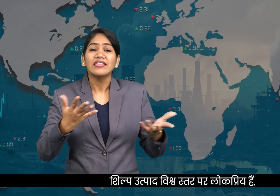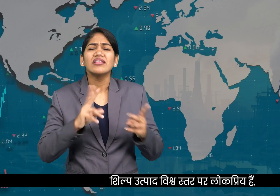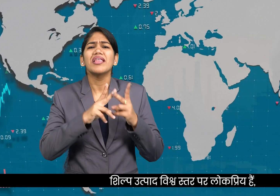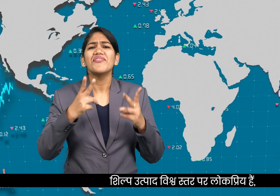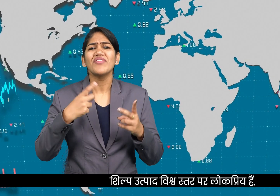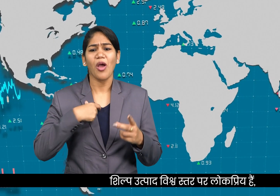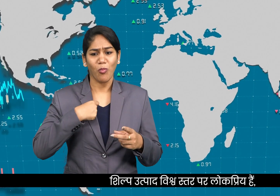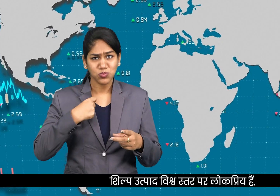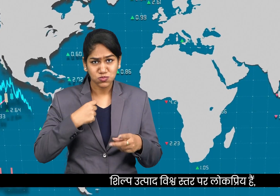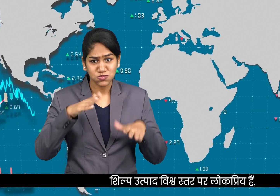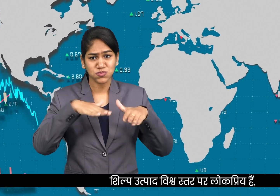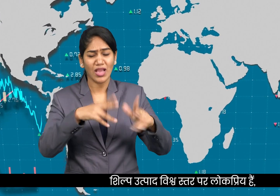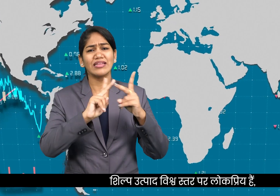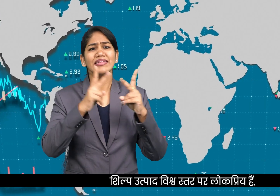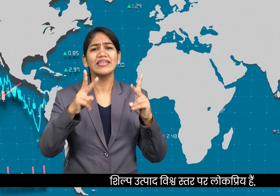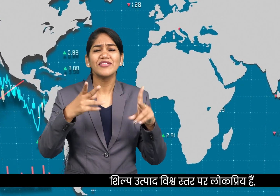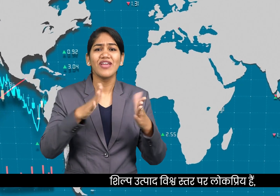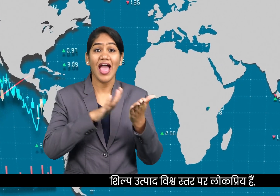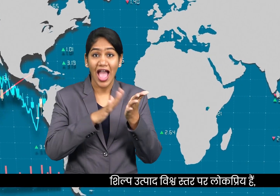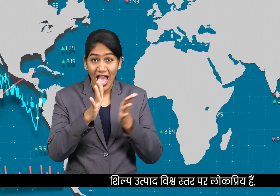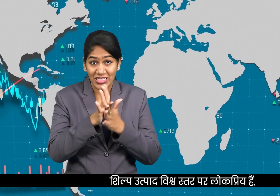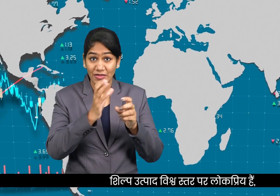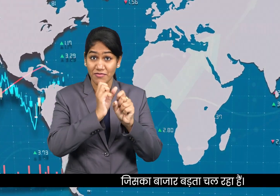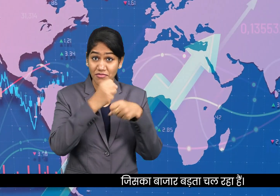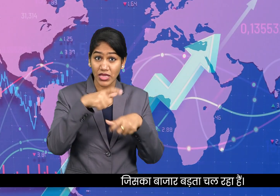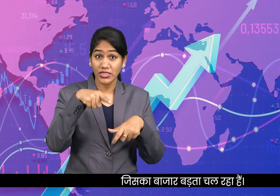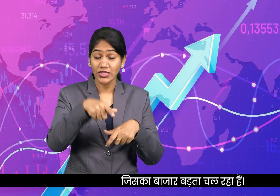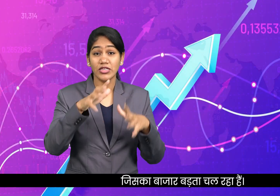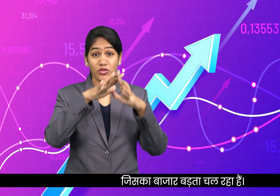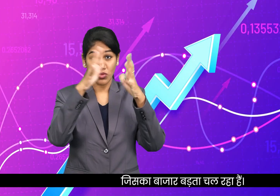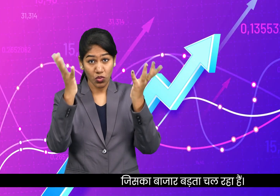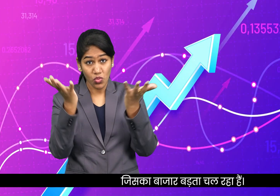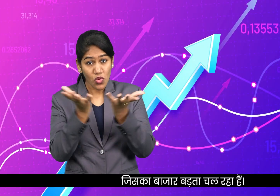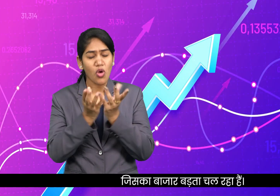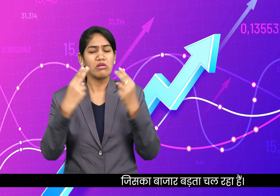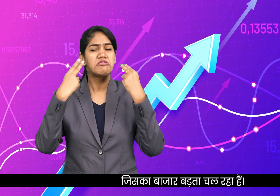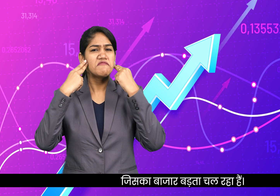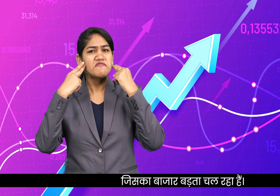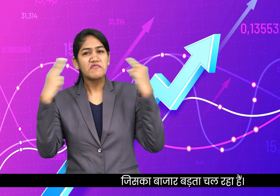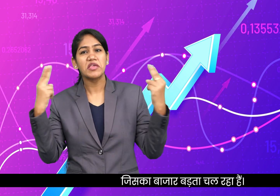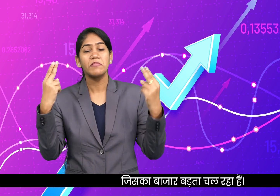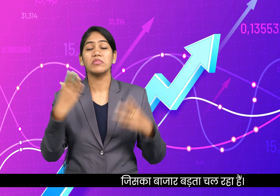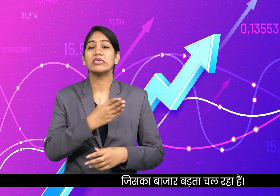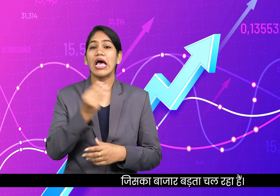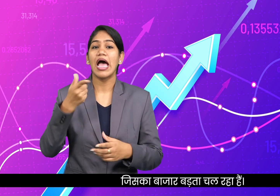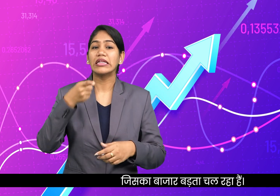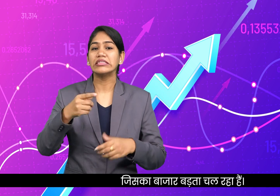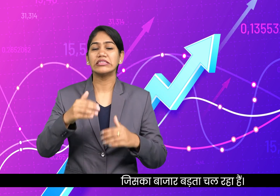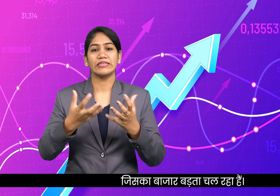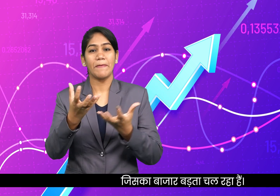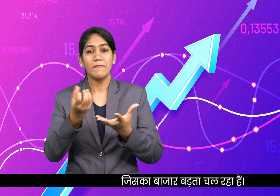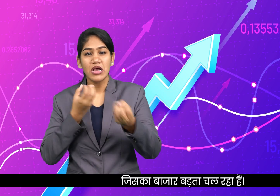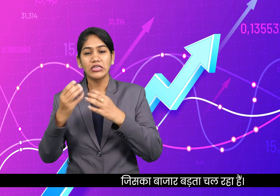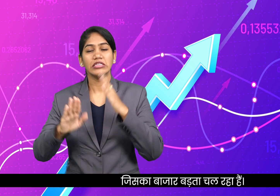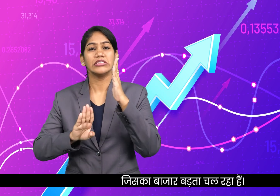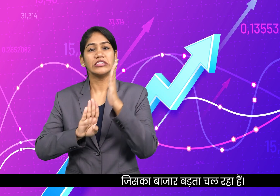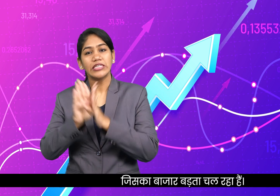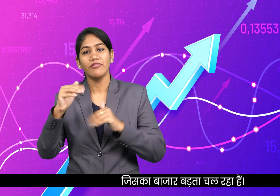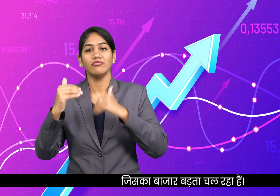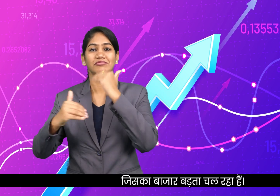शिल्प उत्पाद विश्व स्तर पर लोकप्रिय है, जिसका बाजार बढ़ता चला जा रहा है।